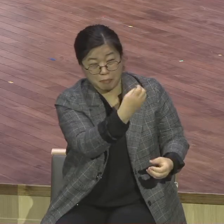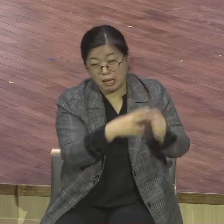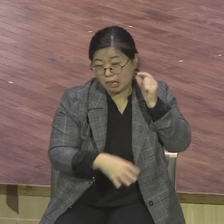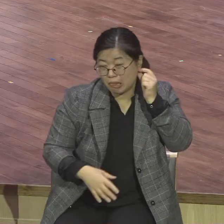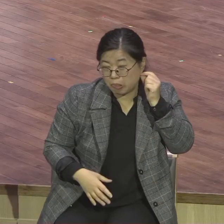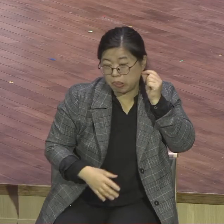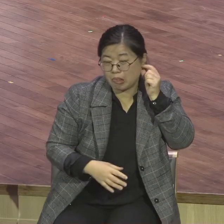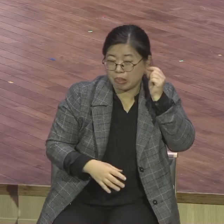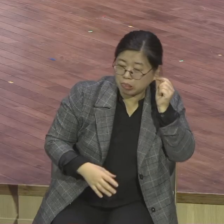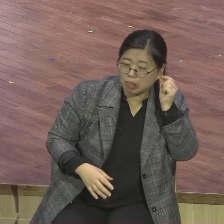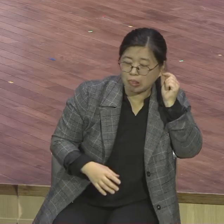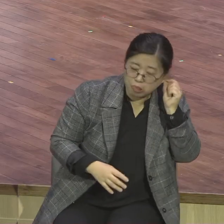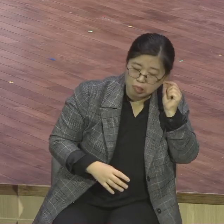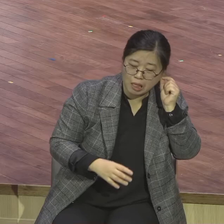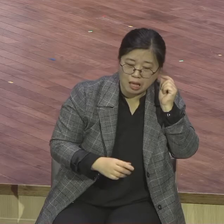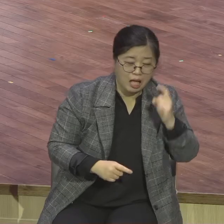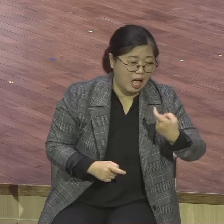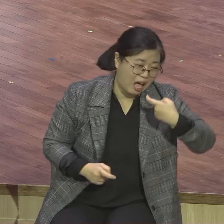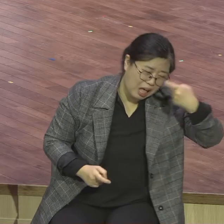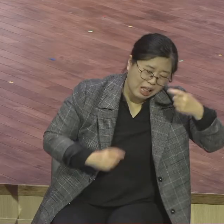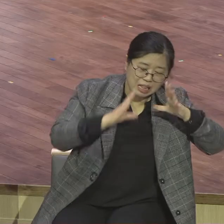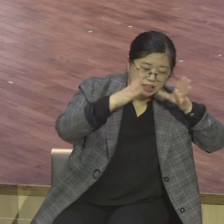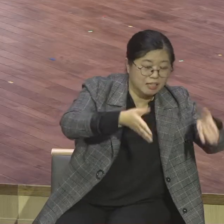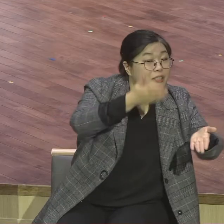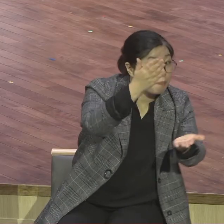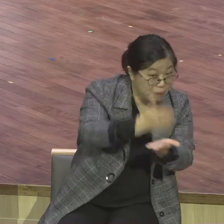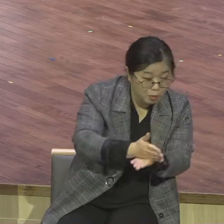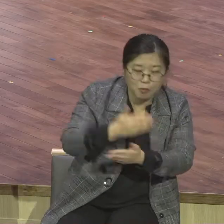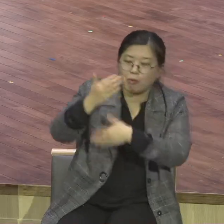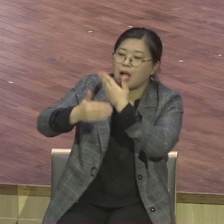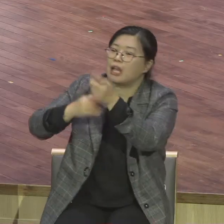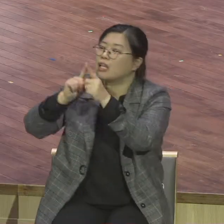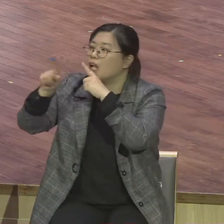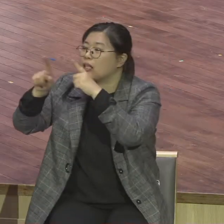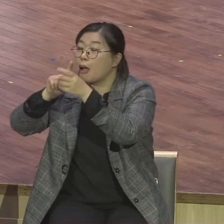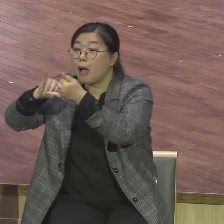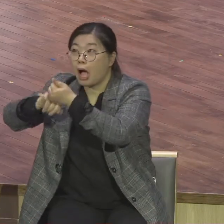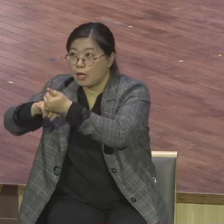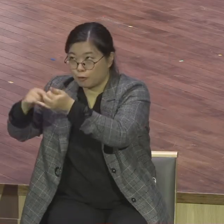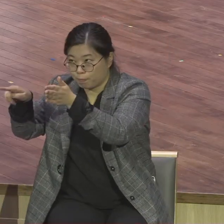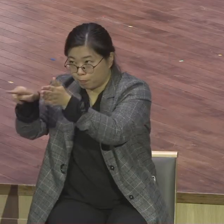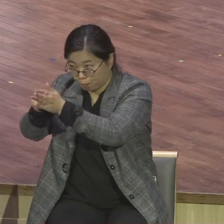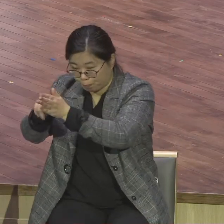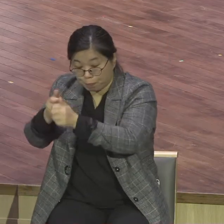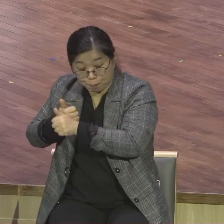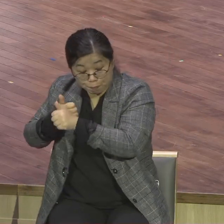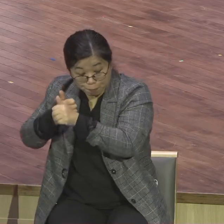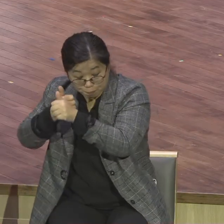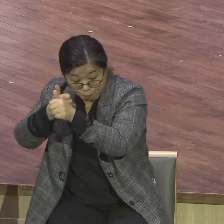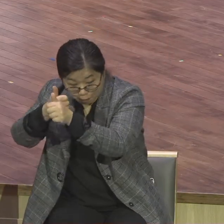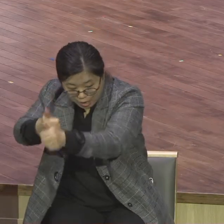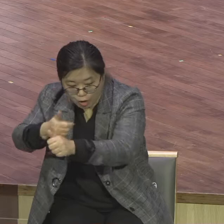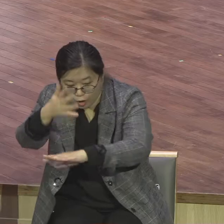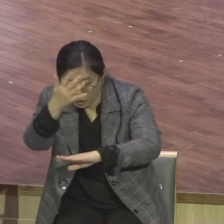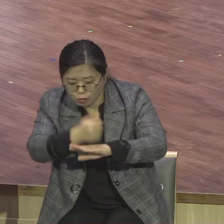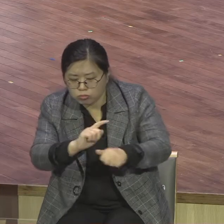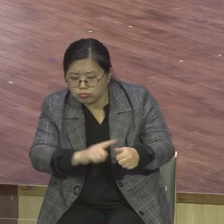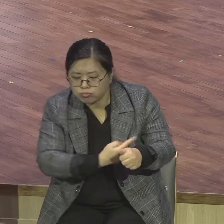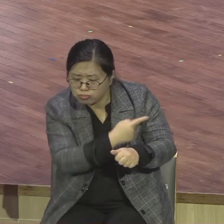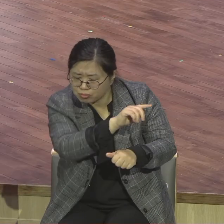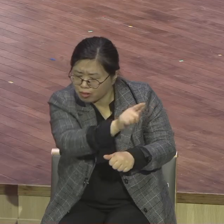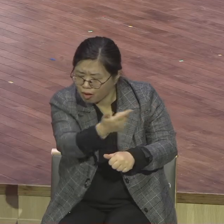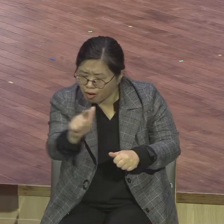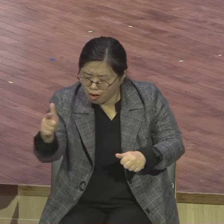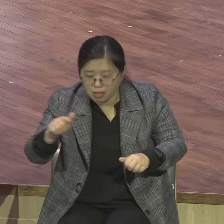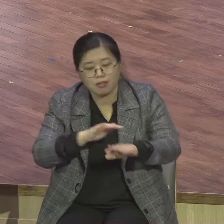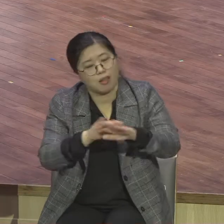하나님이 약속하신 언약 잡으시기 바랍니다. 이 말씀 잡으면 성공적인 삶을 살게 되어서요. 그 고집하면 안 돼요.